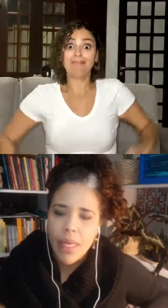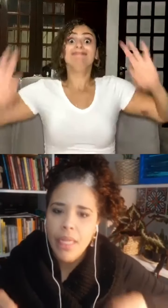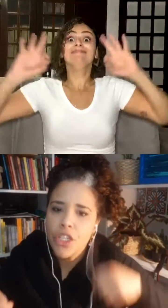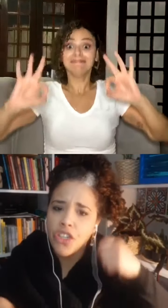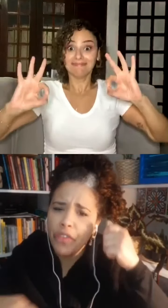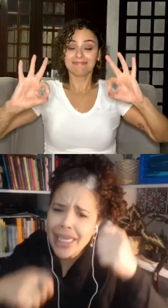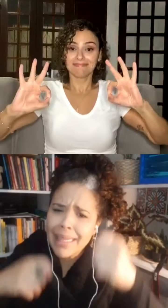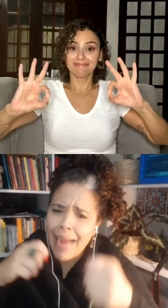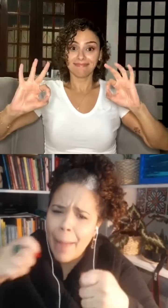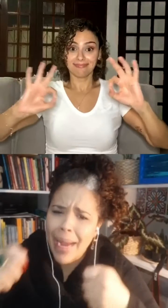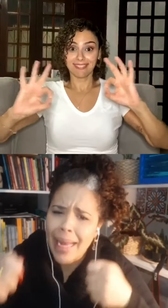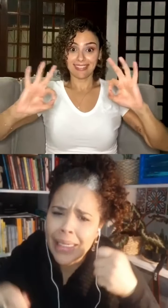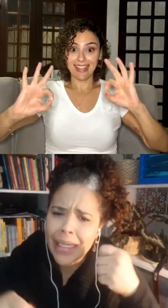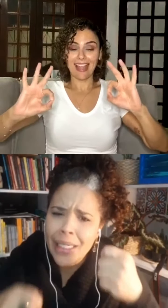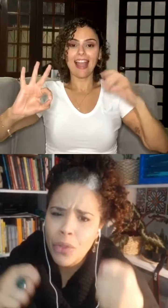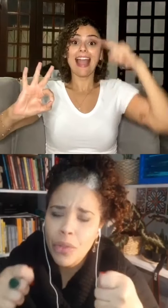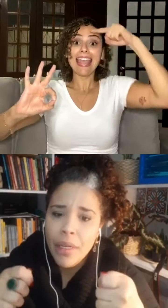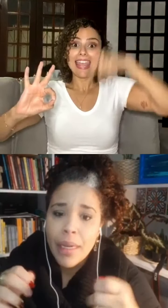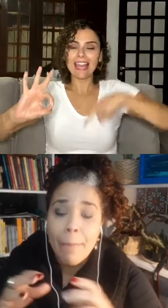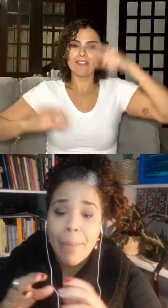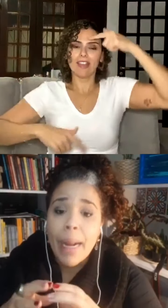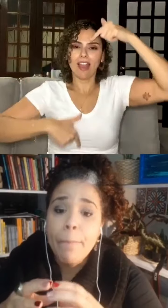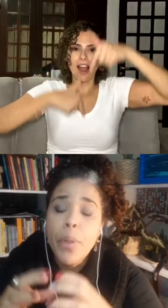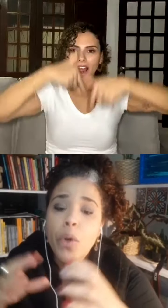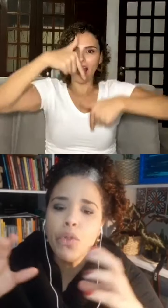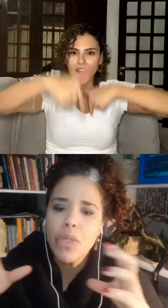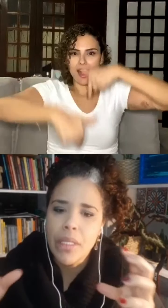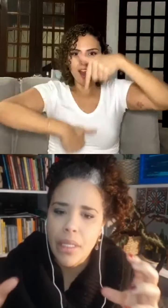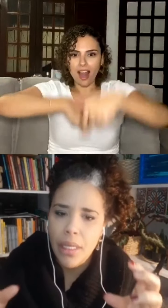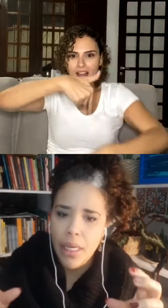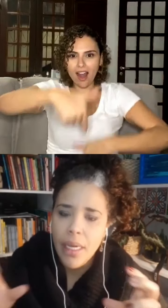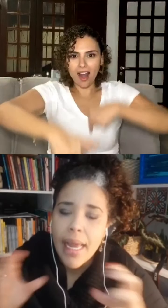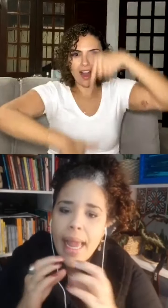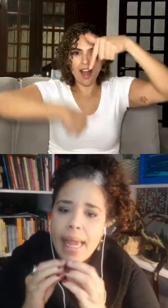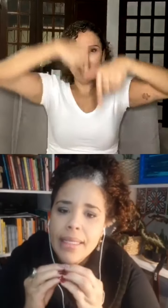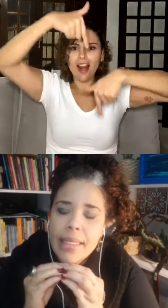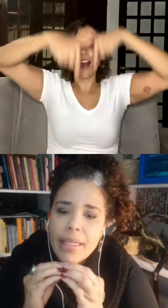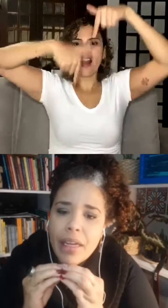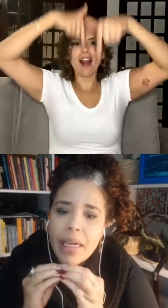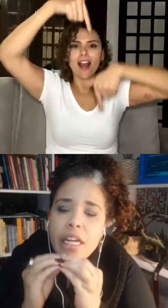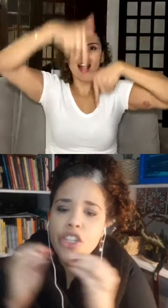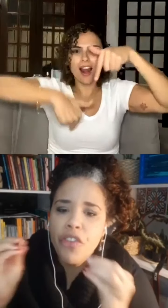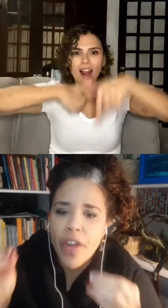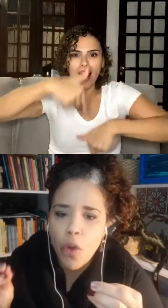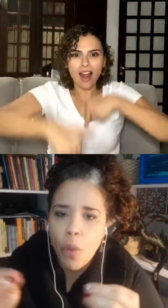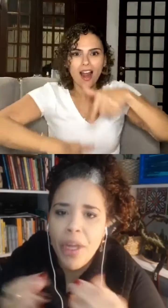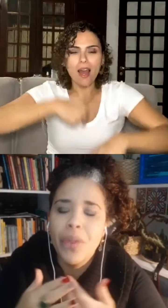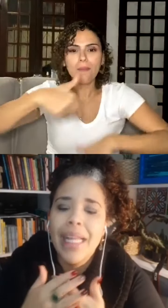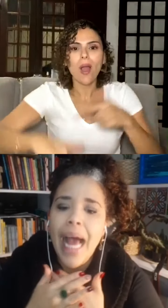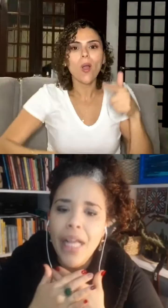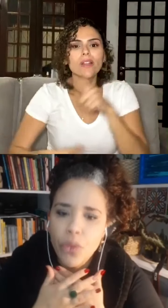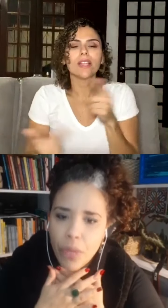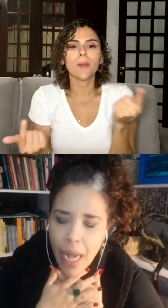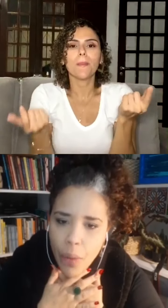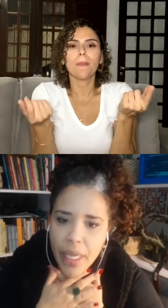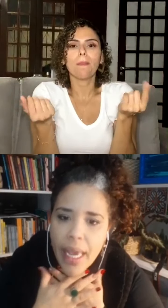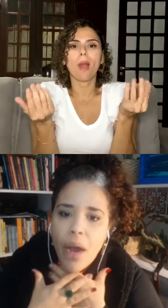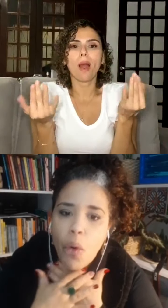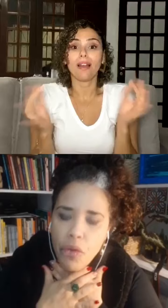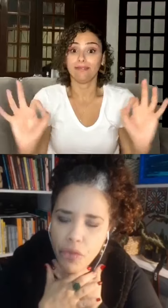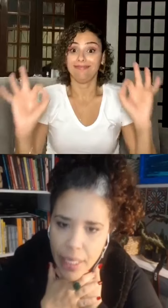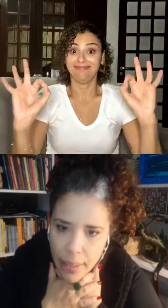A gente fica trabalhando para produzir esse grande fenômeno natural que